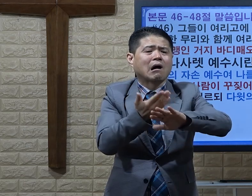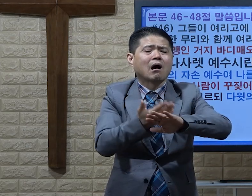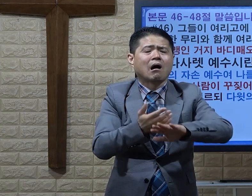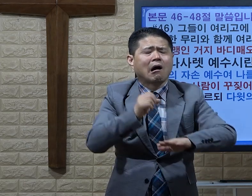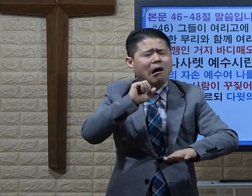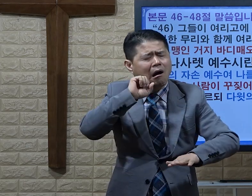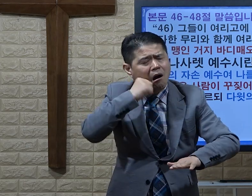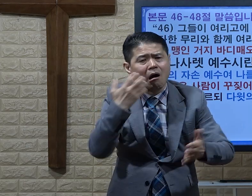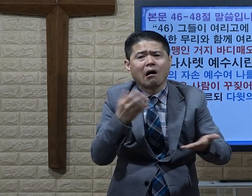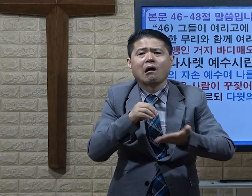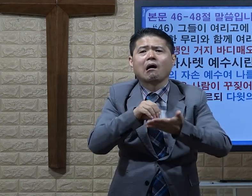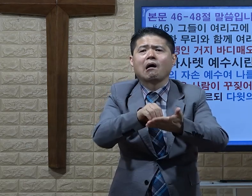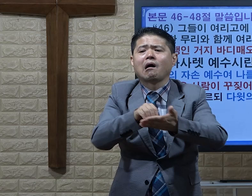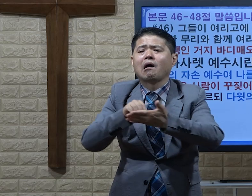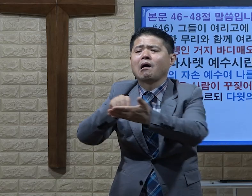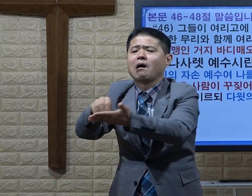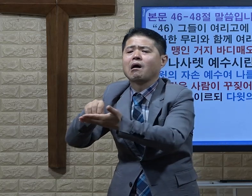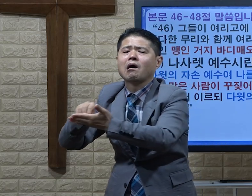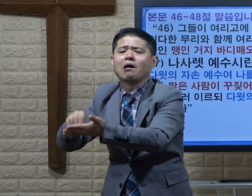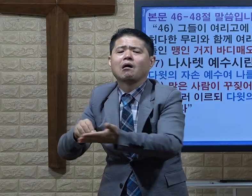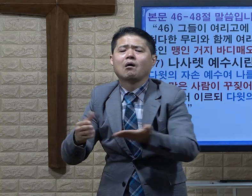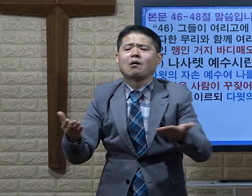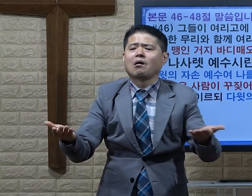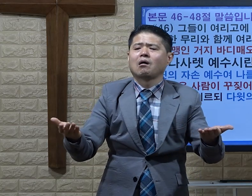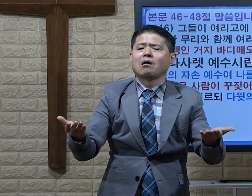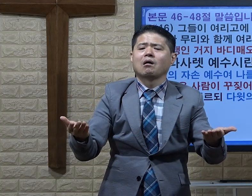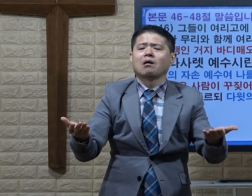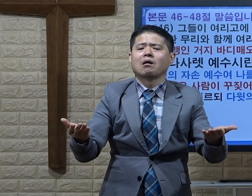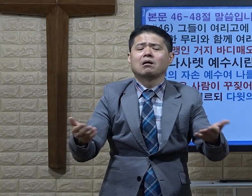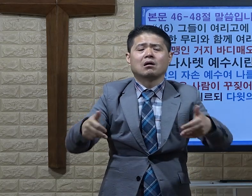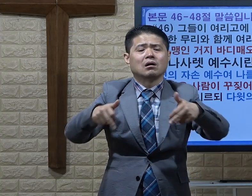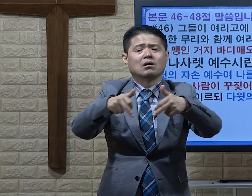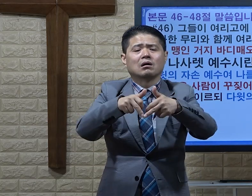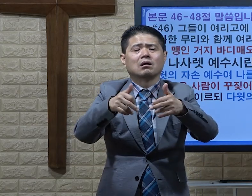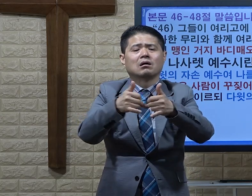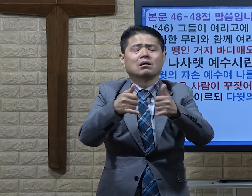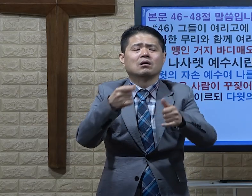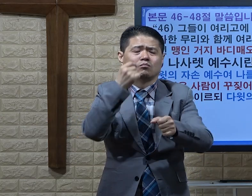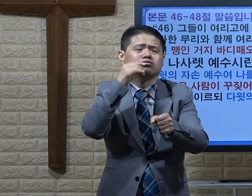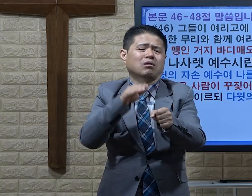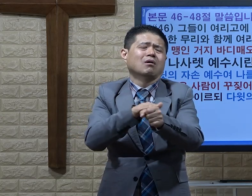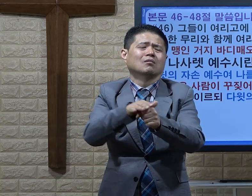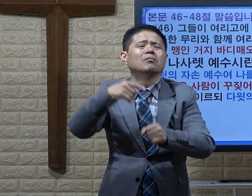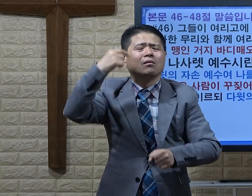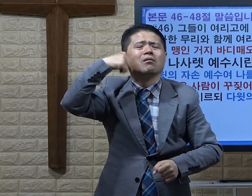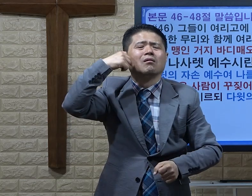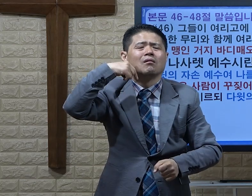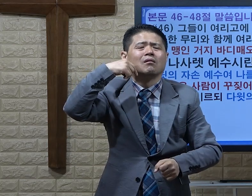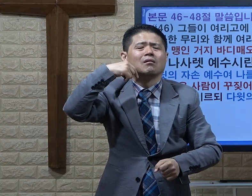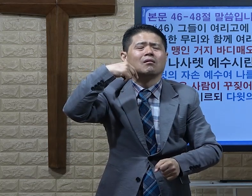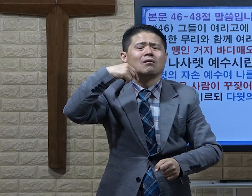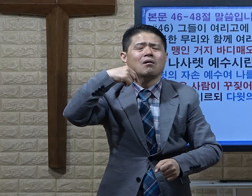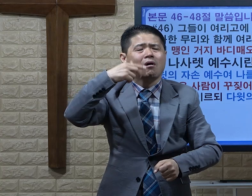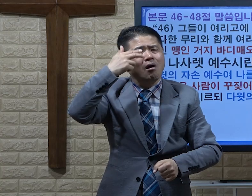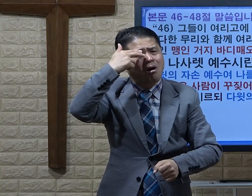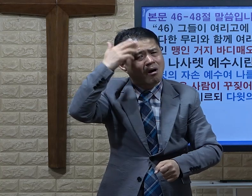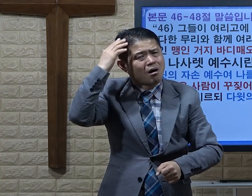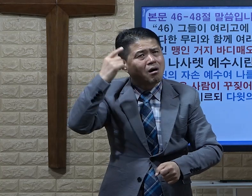오늘날과 너무 다르게 취업조차 제대로 할 수 없었습니다. 장애인들이 그렇게 불쌍하게 생활을